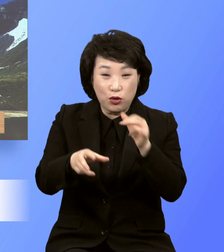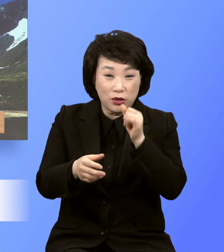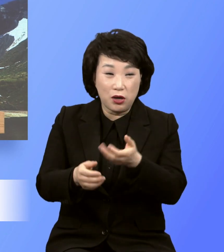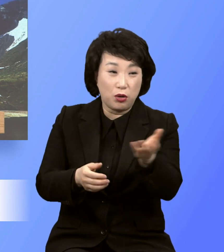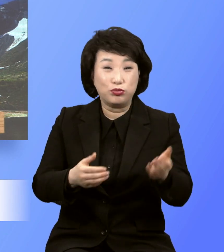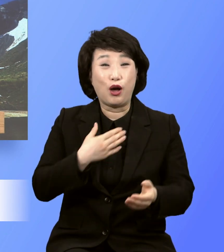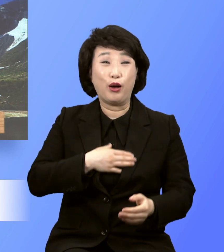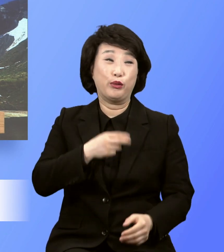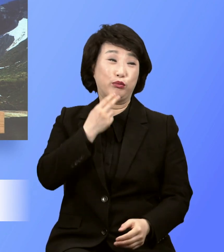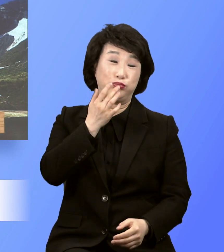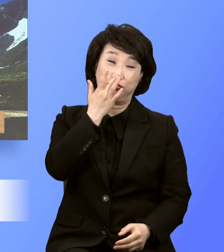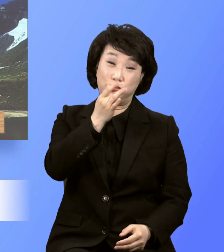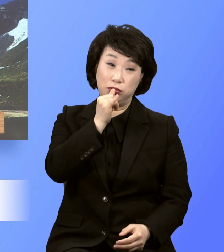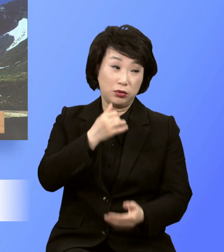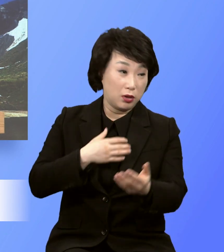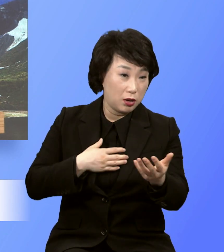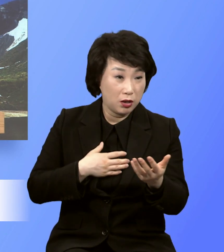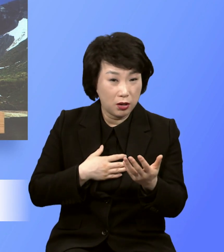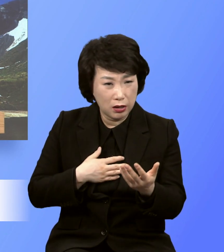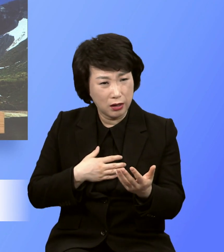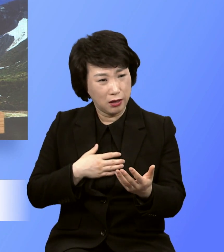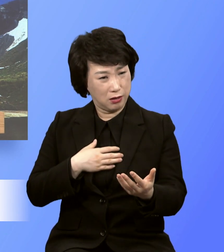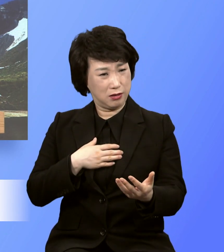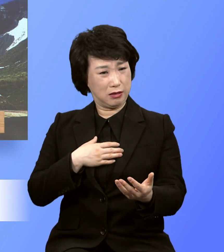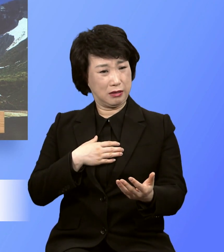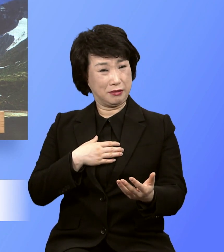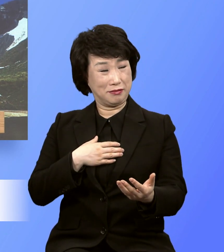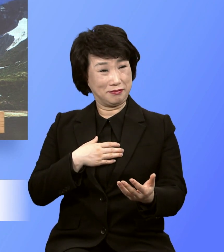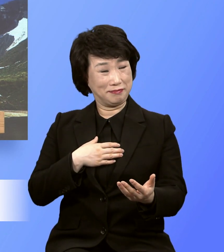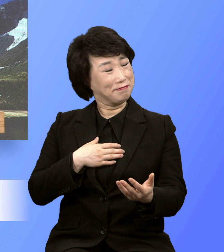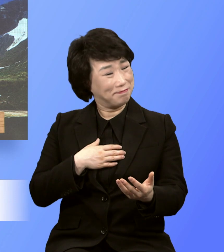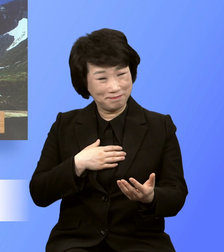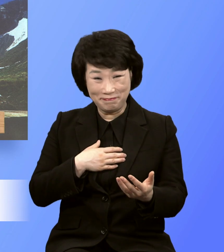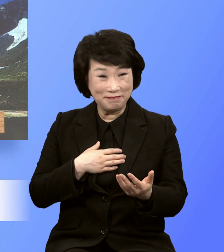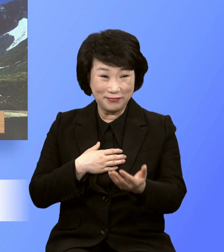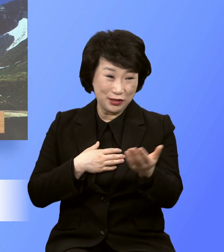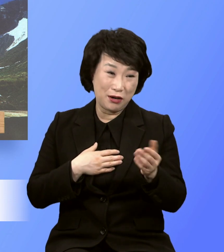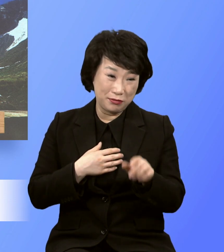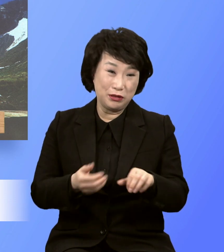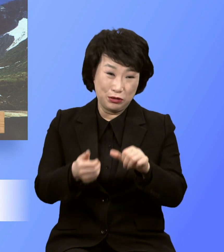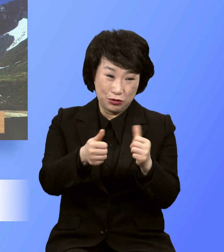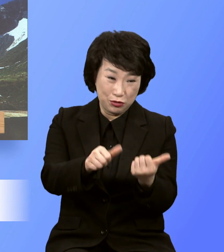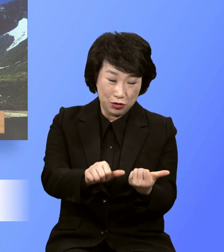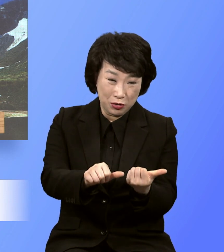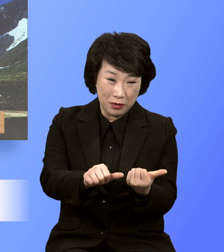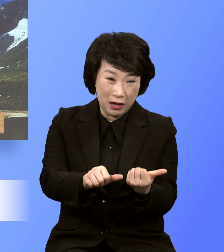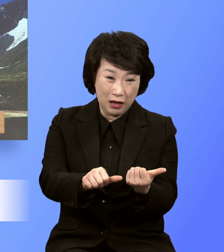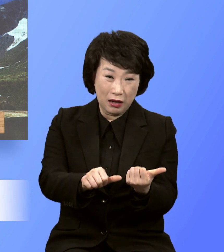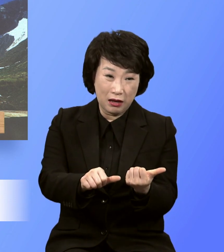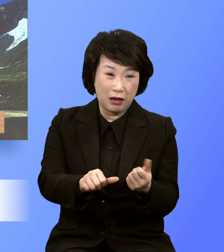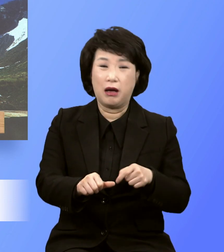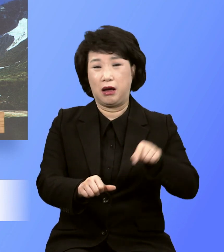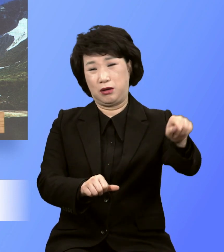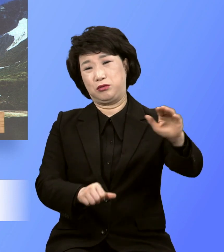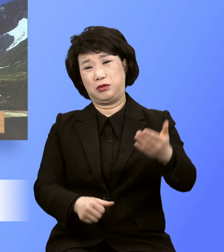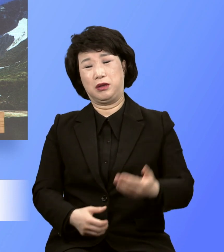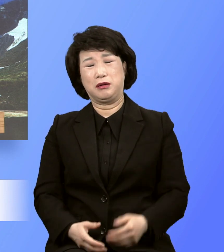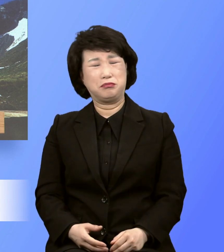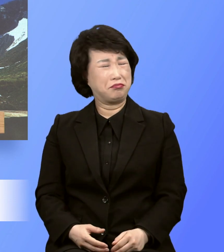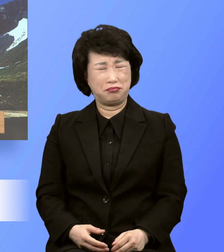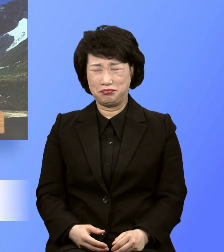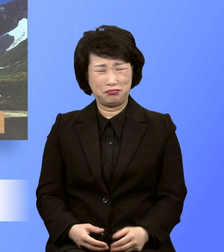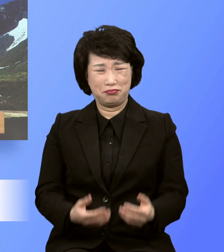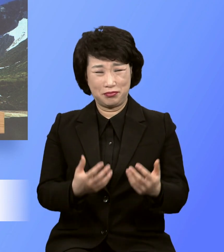알지 못한다면 당신은 정말로 죽음의 숙명에서 벗어날 길이 없는